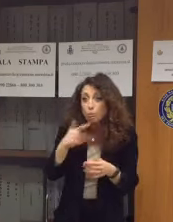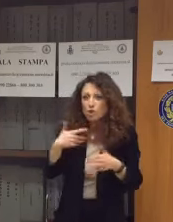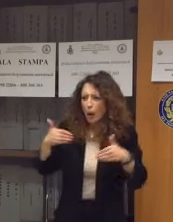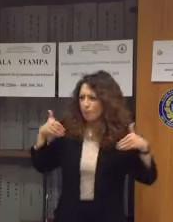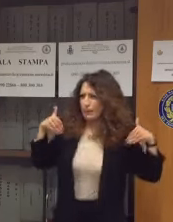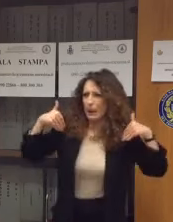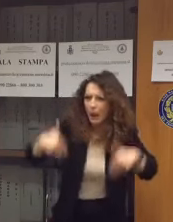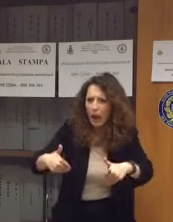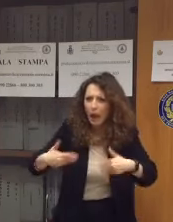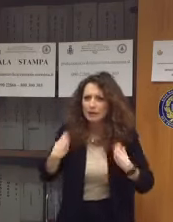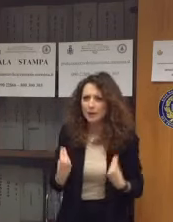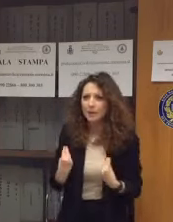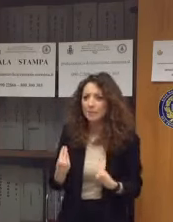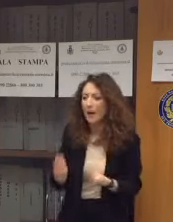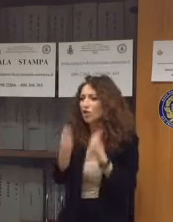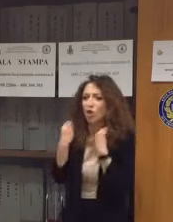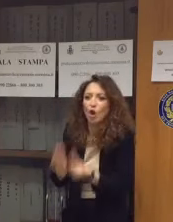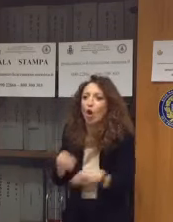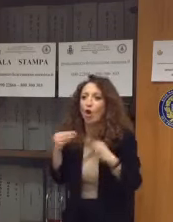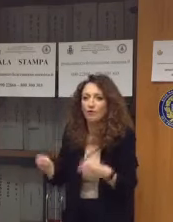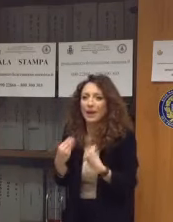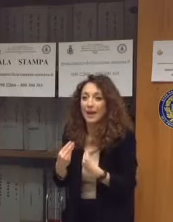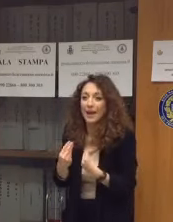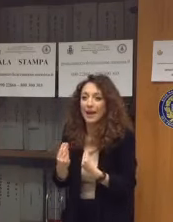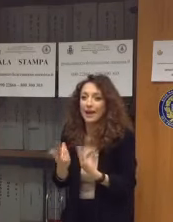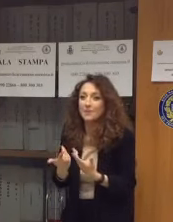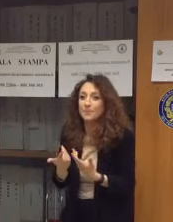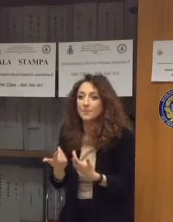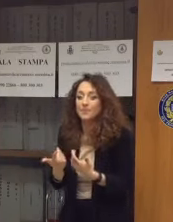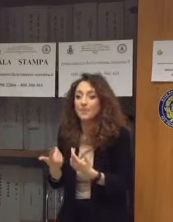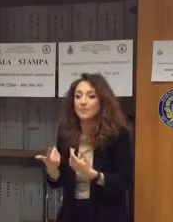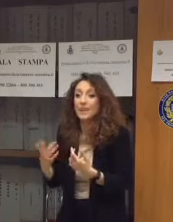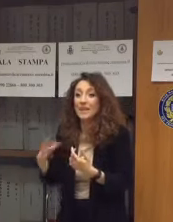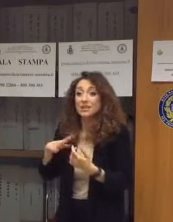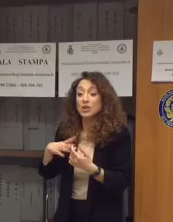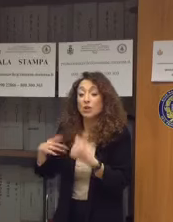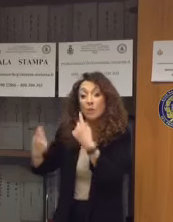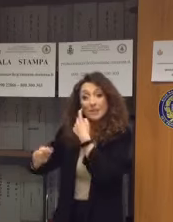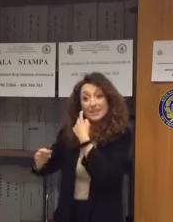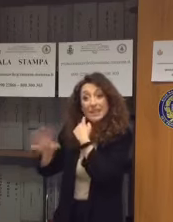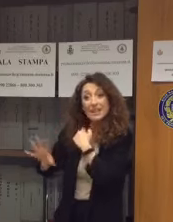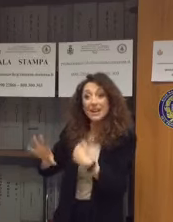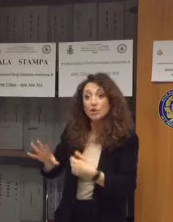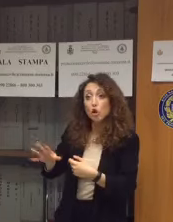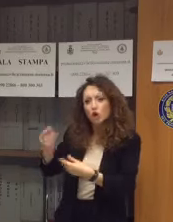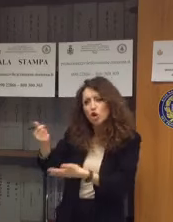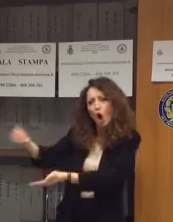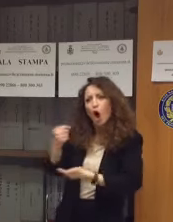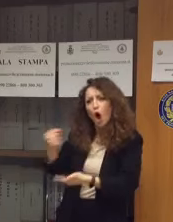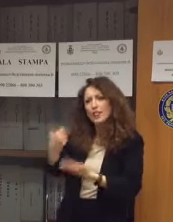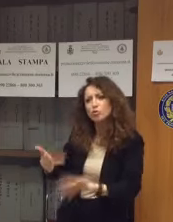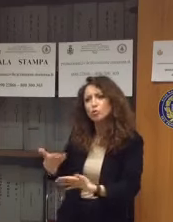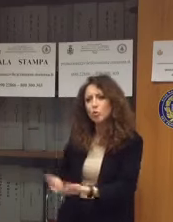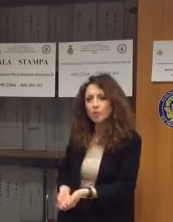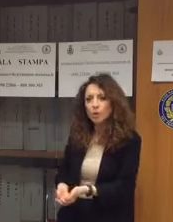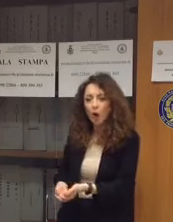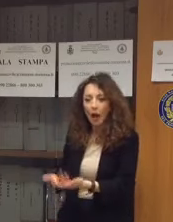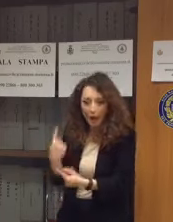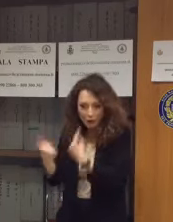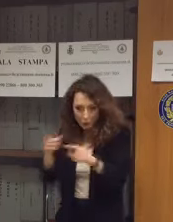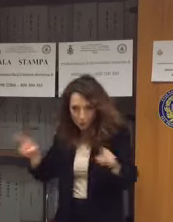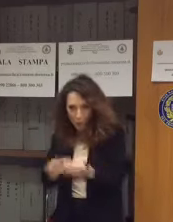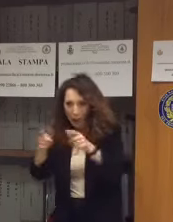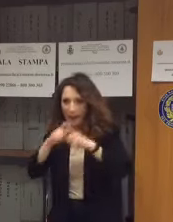E allora, signor Presidente della Regione, perché non li manda subito questi soldi? Che finisce ancora, come con le mascherine e